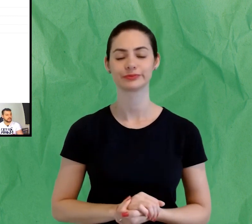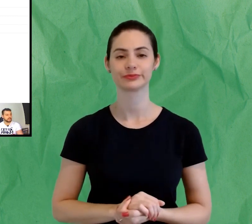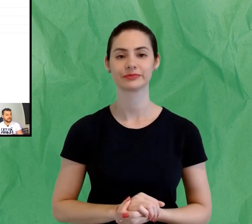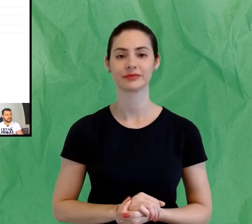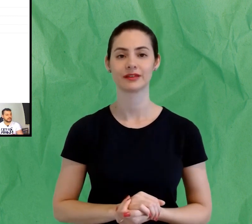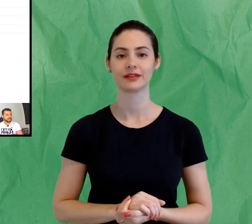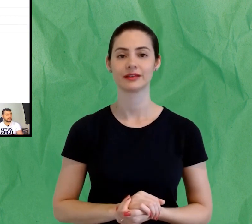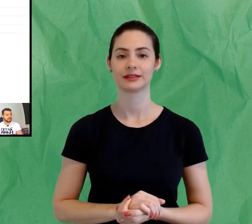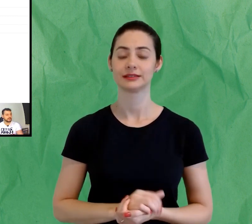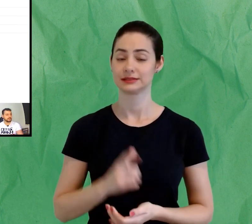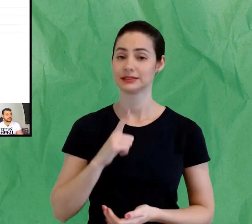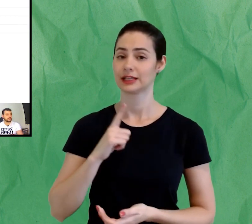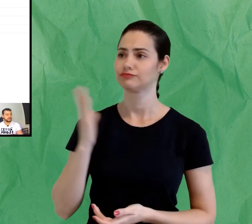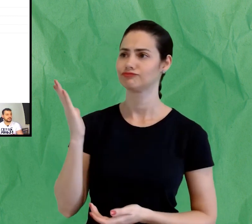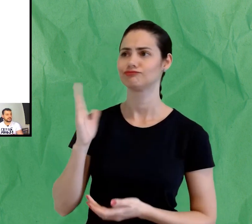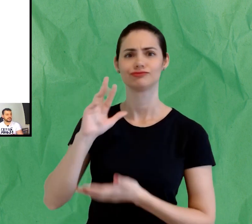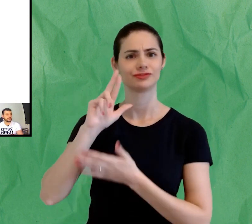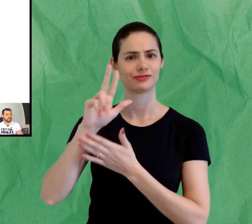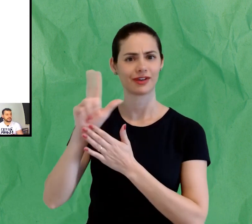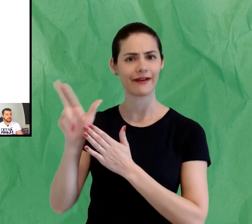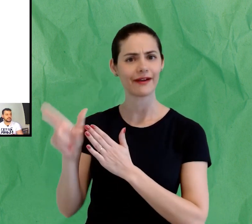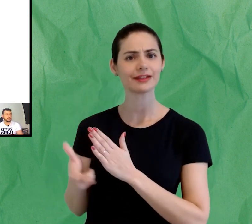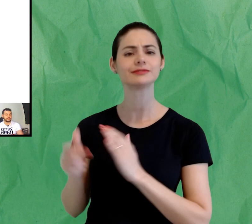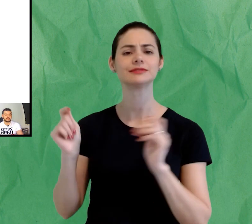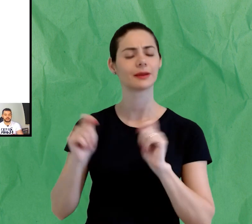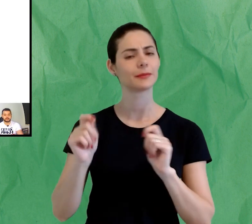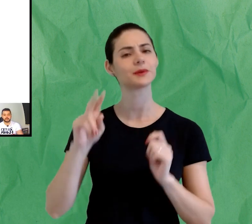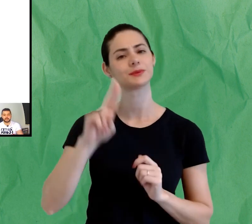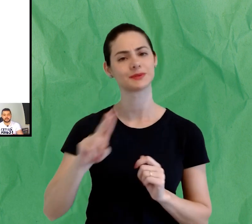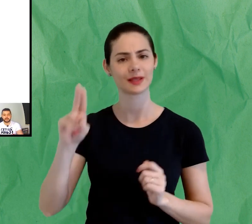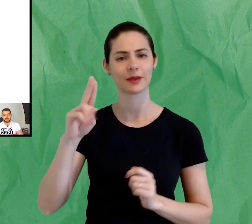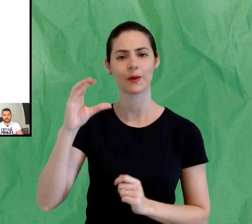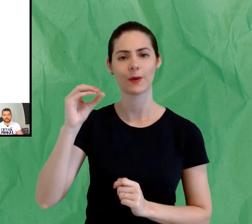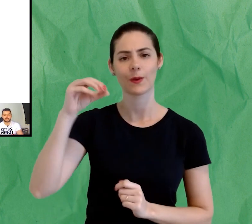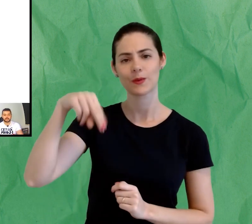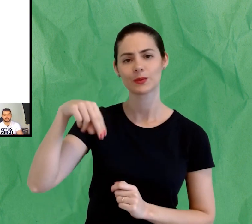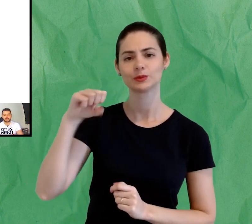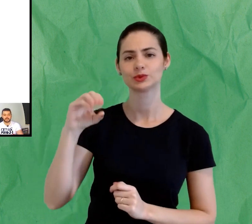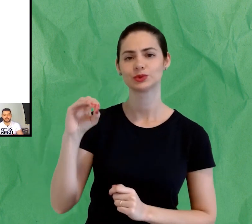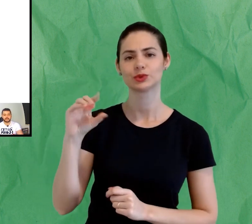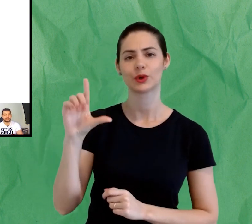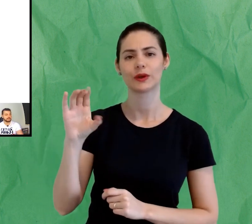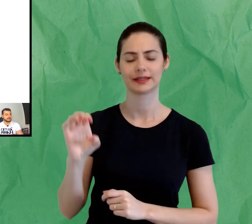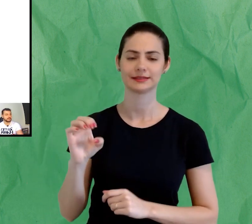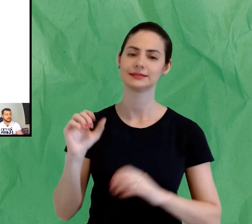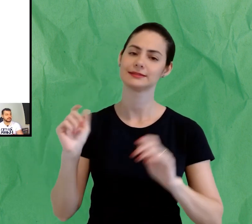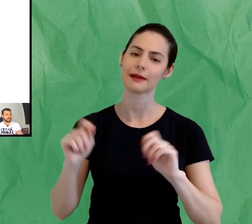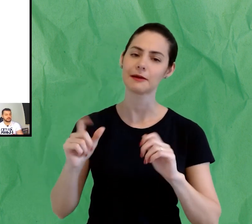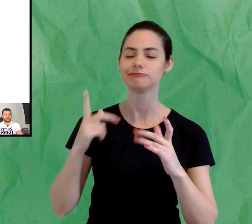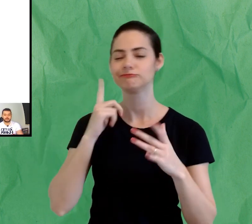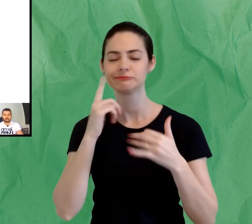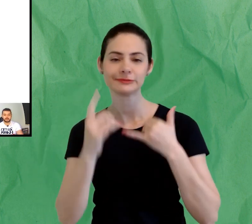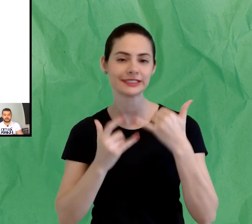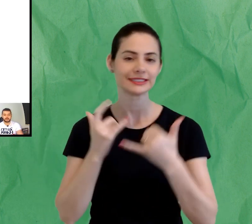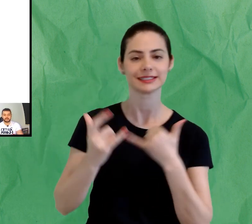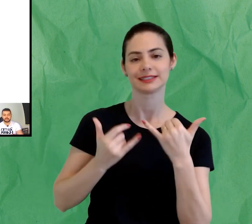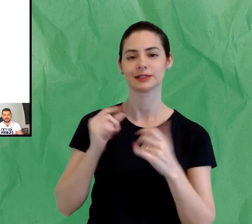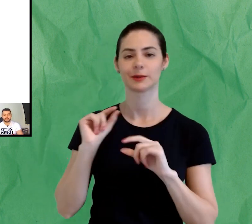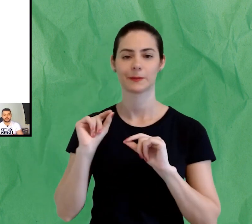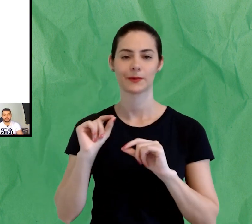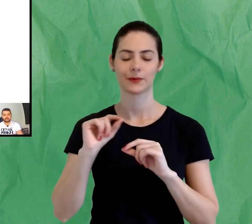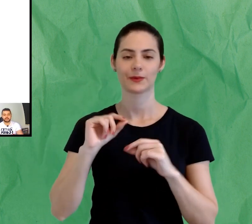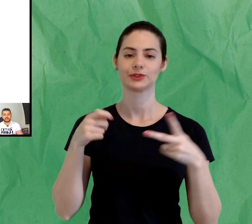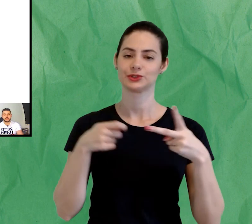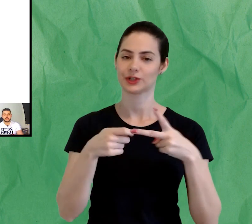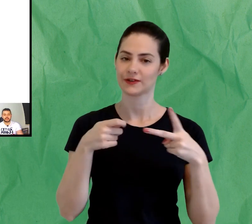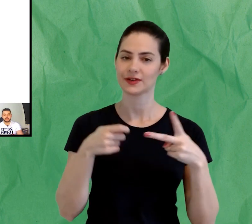aqui vários comandos que a gente pode estar utilizando aqui no console, que a gente pode estar brincando aqui um pouquinho com o